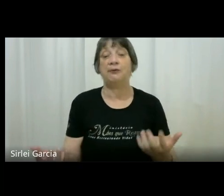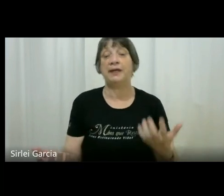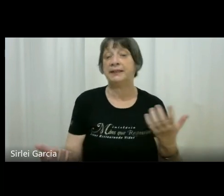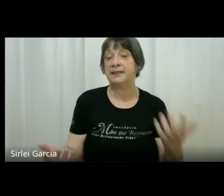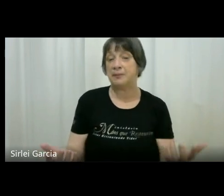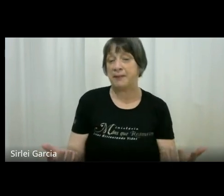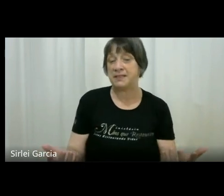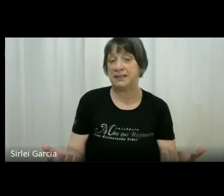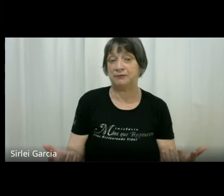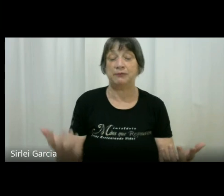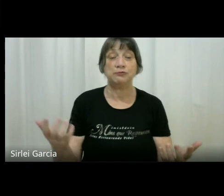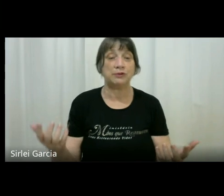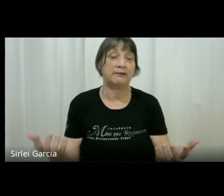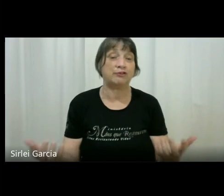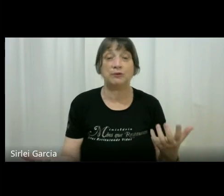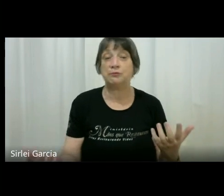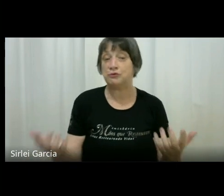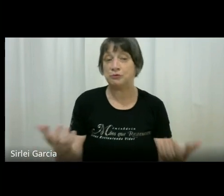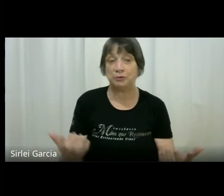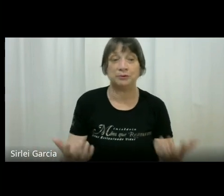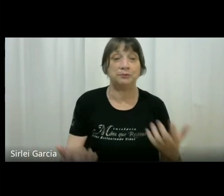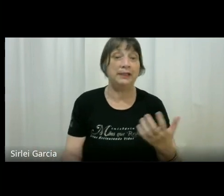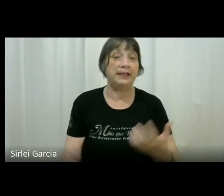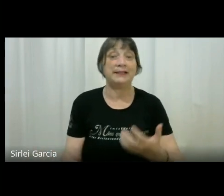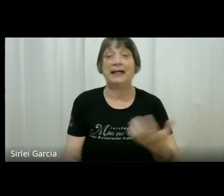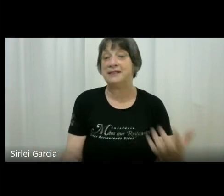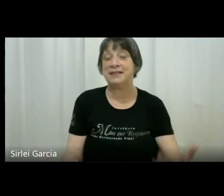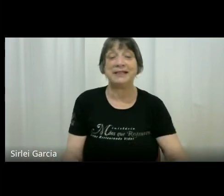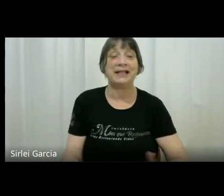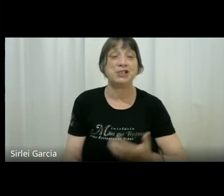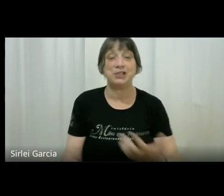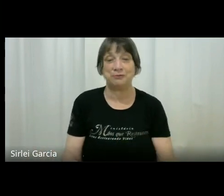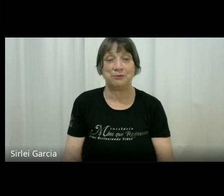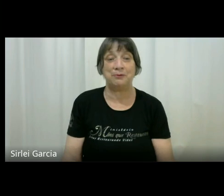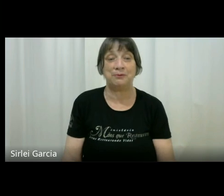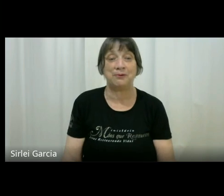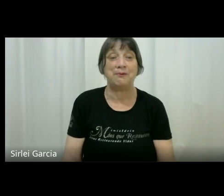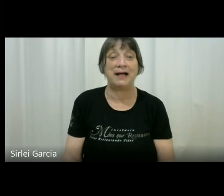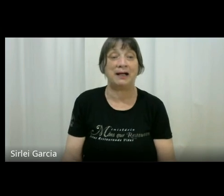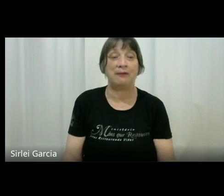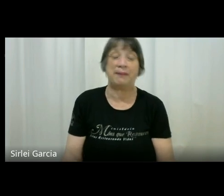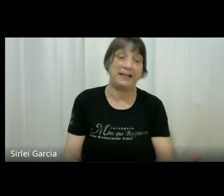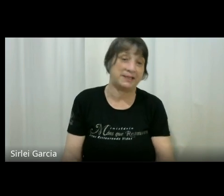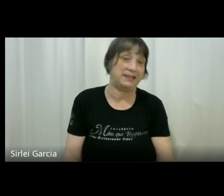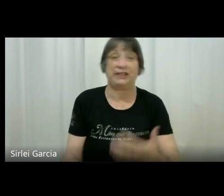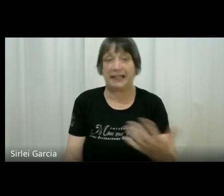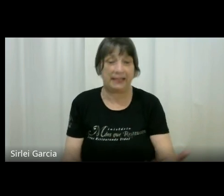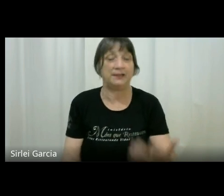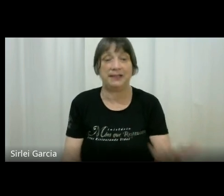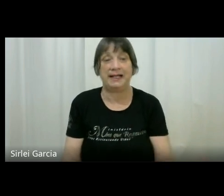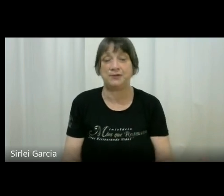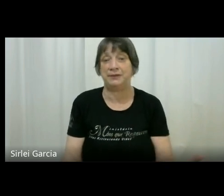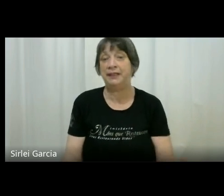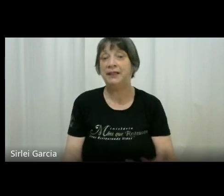está passando. Chegou um surdo que está ali interagindo com o palestrante, a